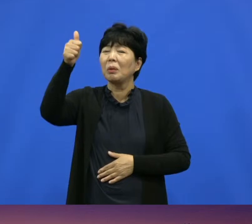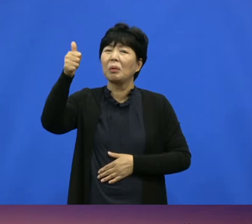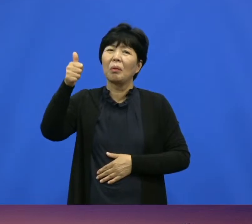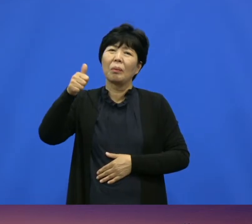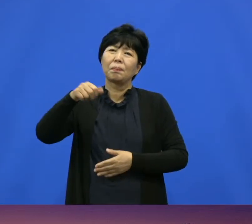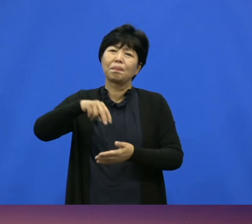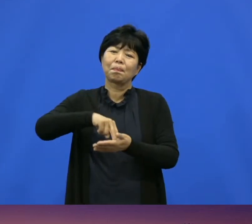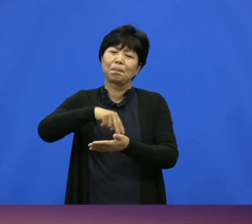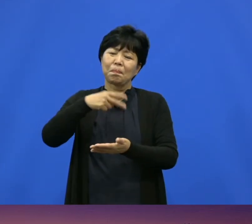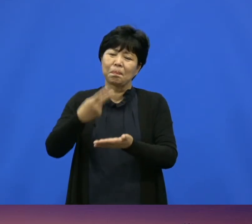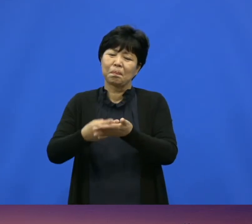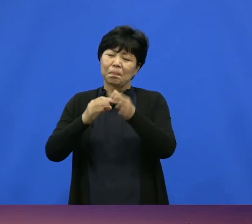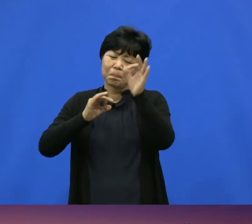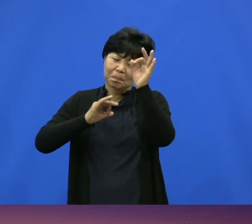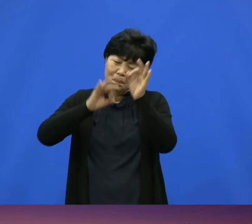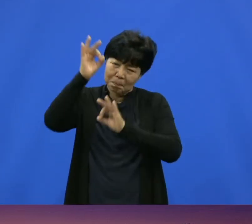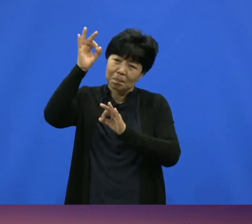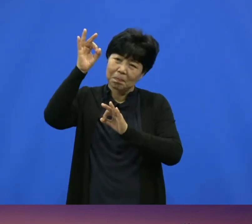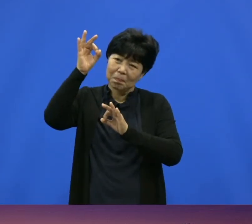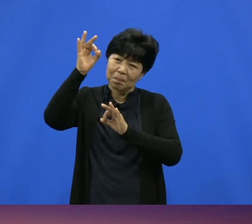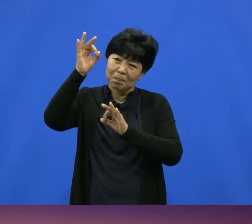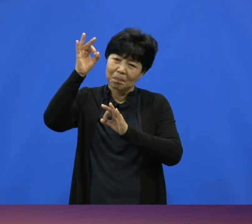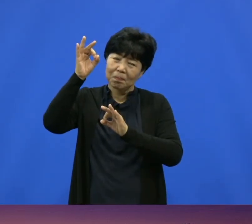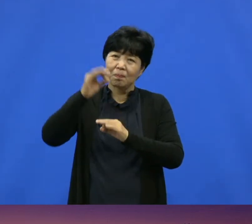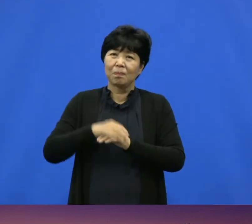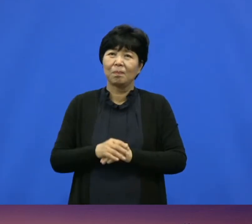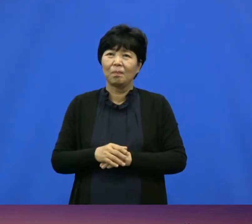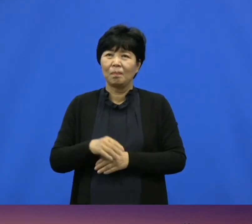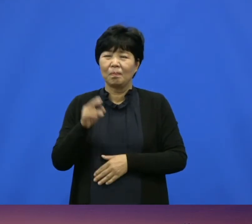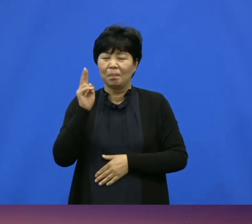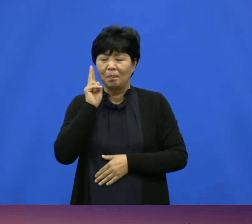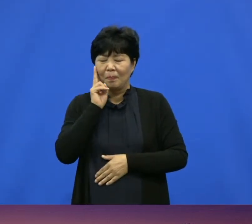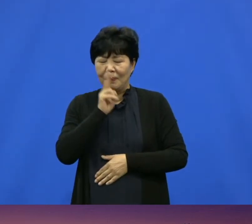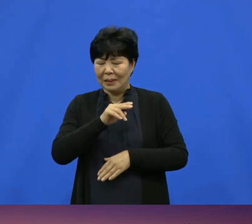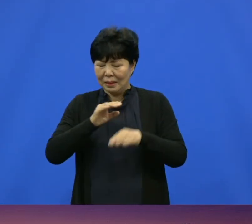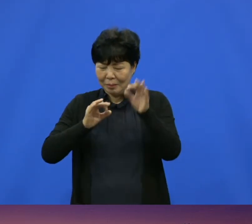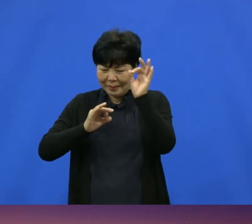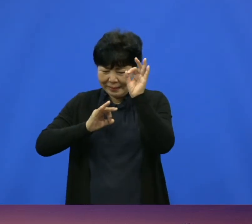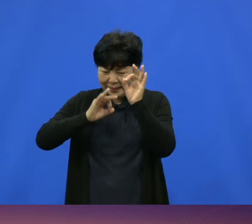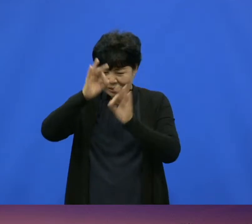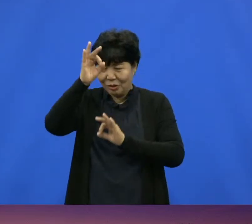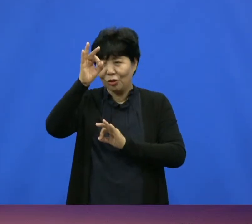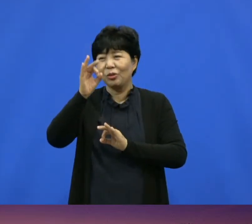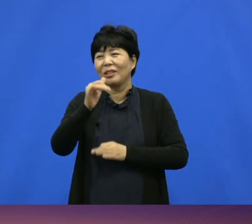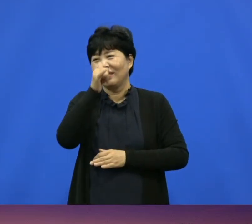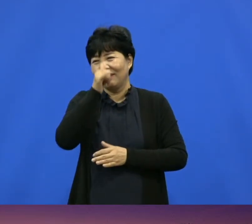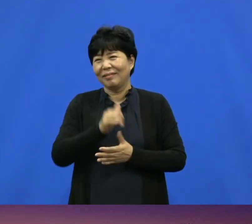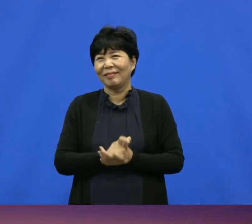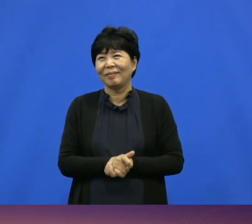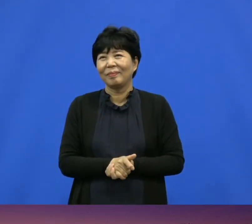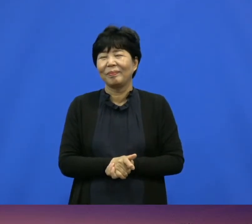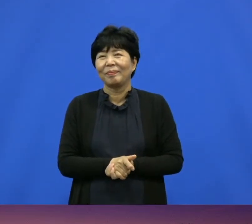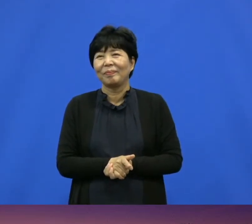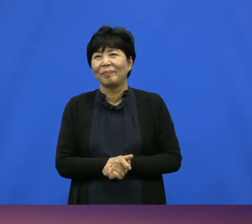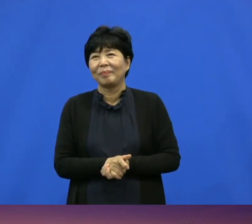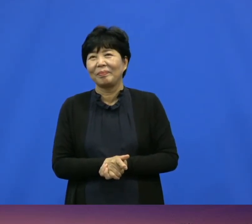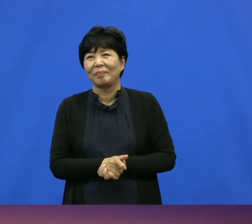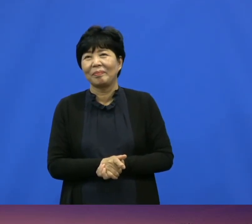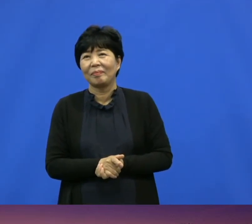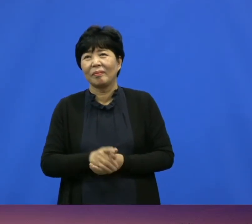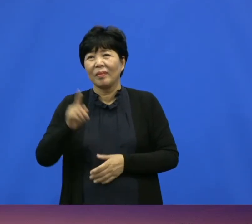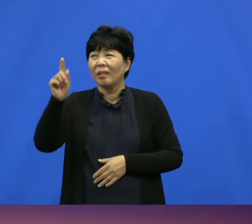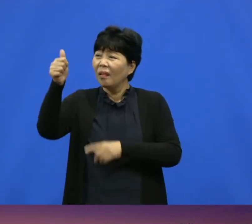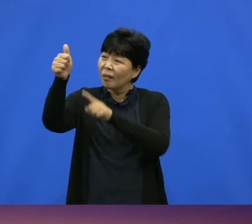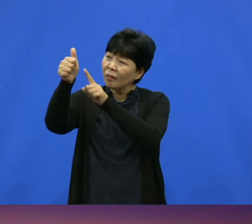그리고 그냥 넘어진 정도가 아니에요. 굉장히 무참하게 무너졌어요. 그죠? 아니, 다윗이 어떻게